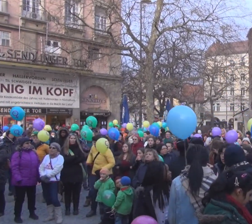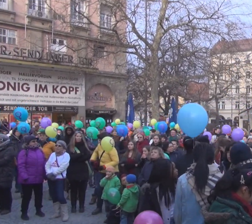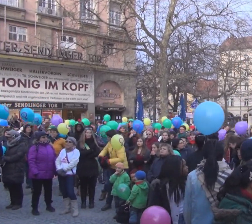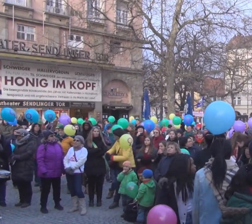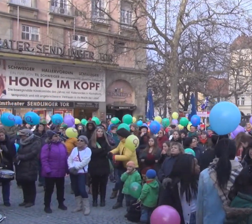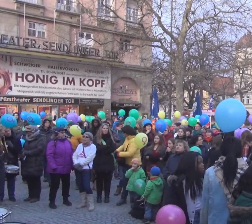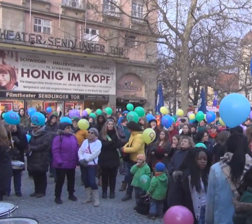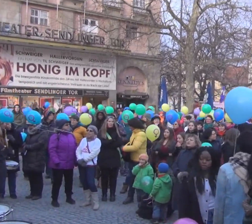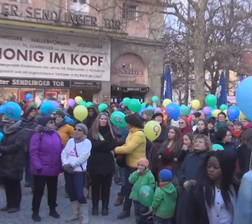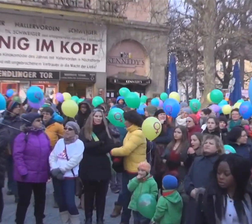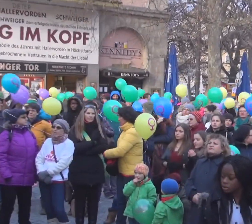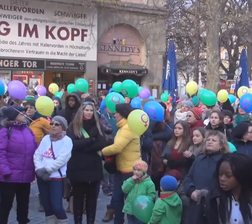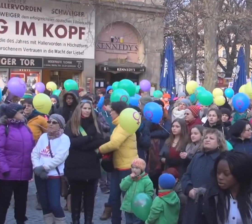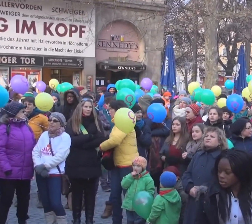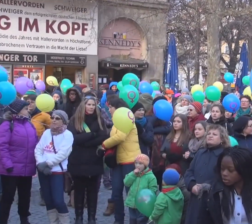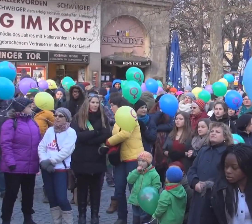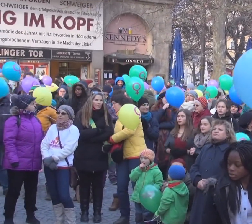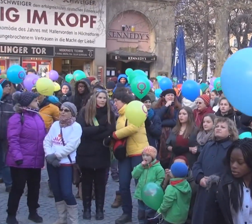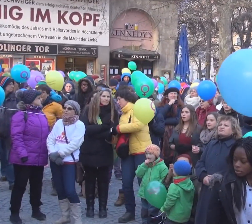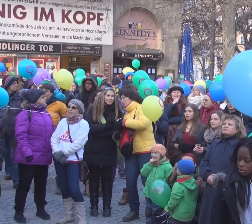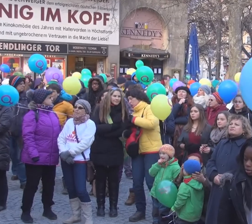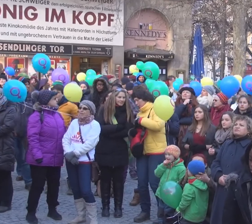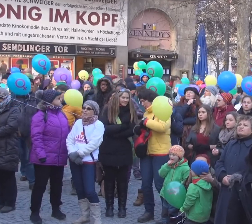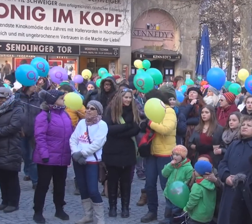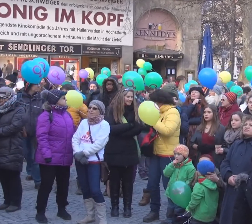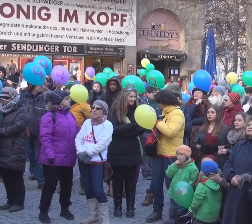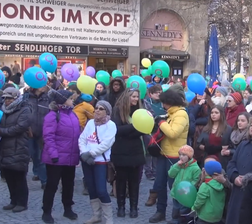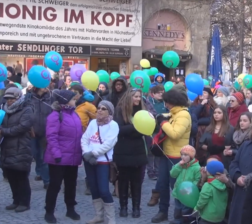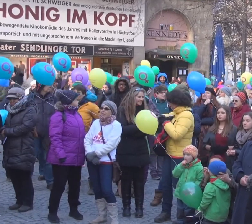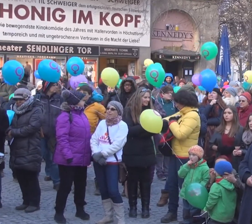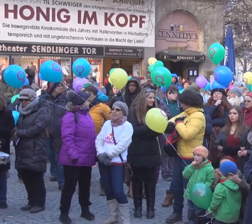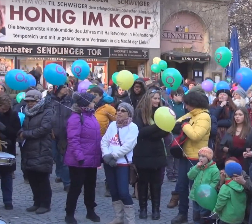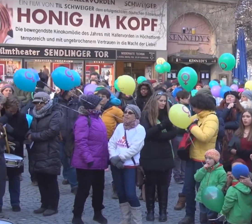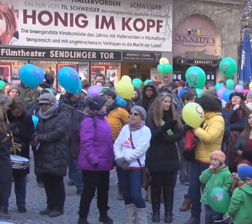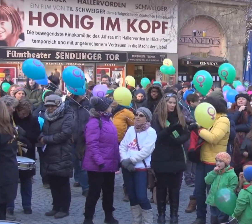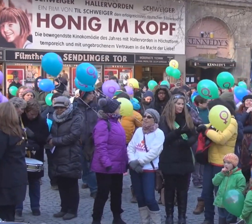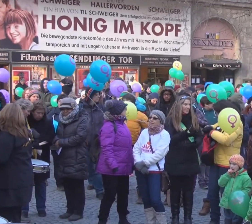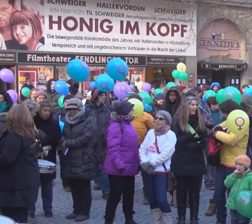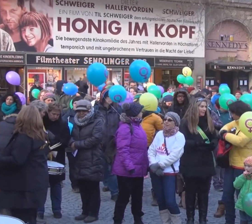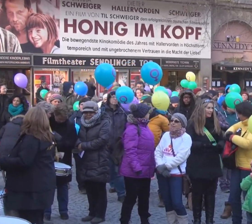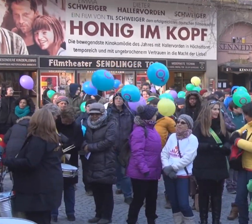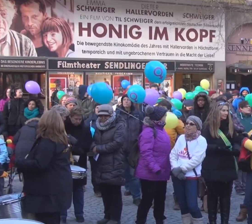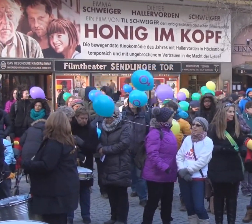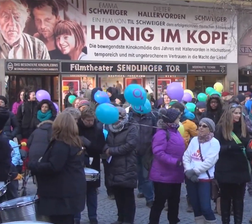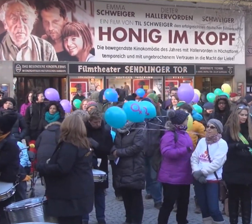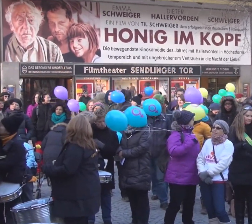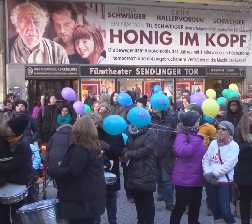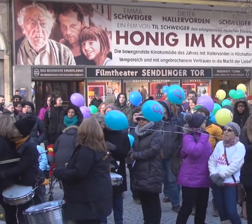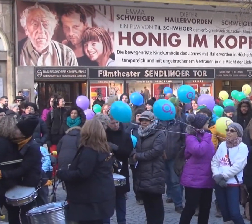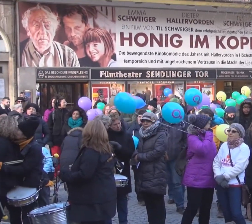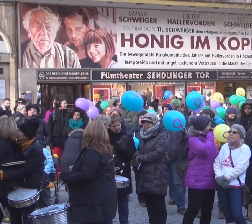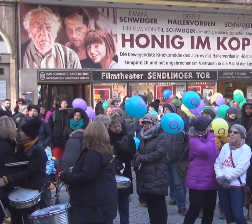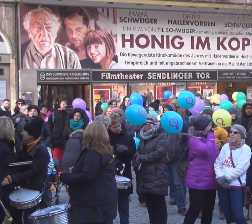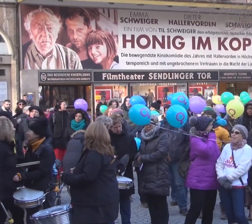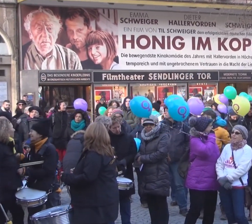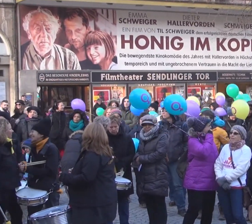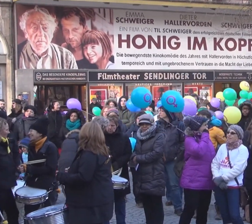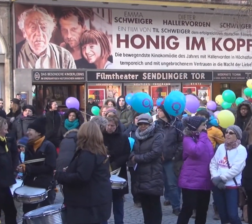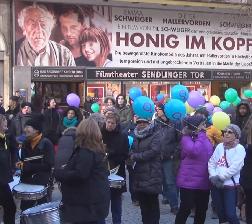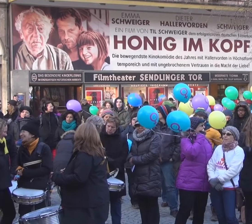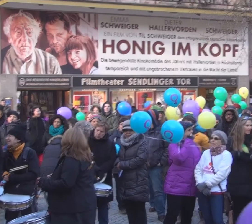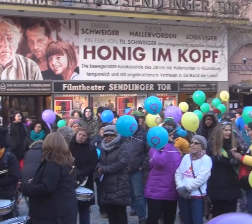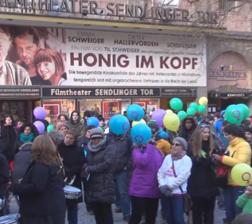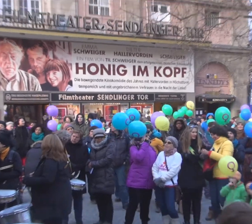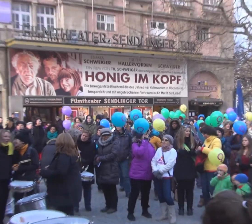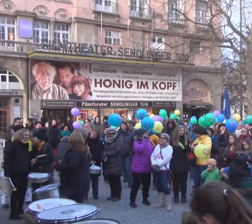in München sehr, sehr aufmerksam sein gegenüber Frauen, die im Moment aus dem Ausland gekommen sind, die geflüchtet